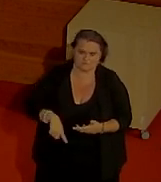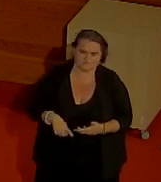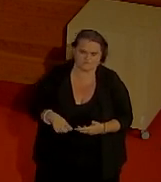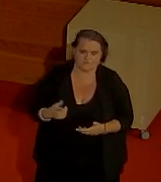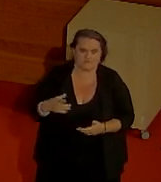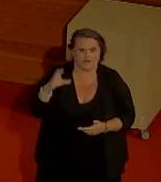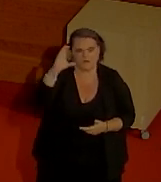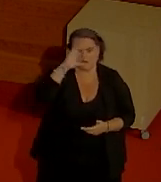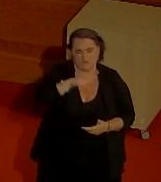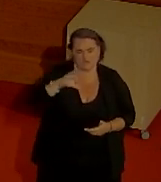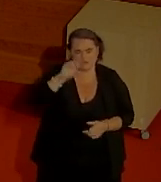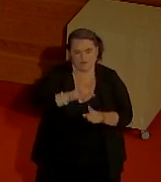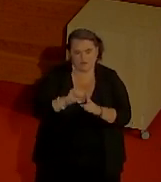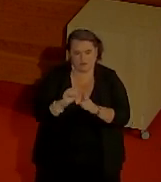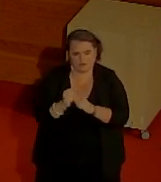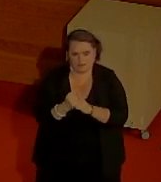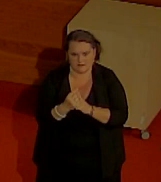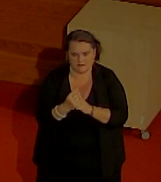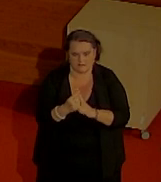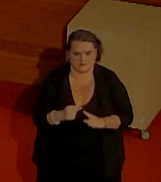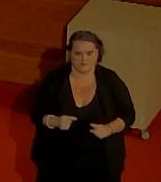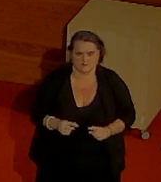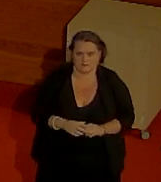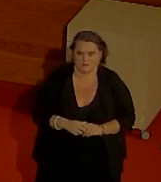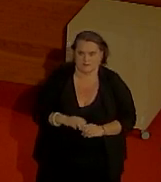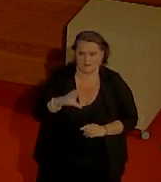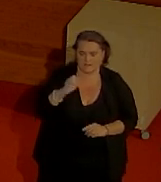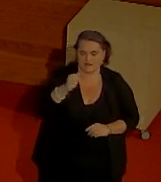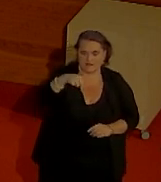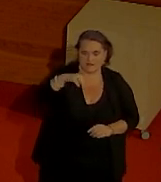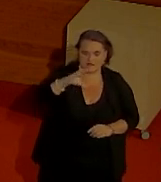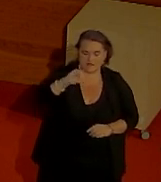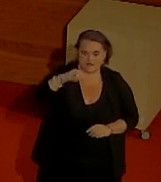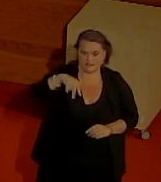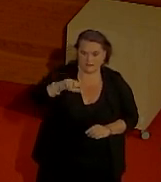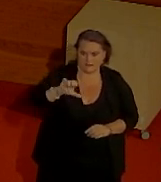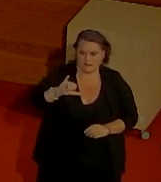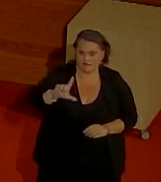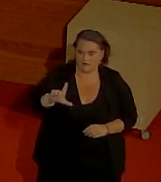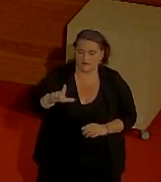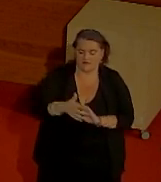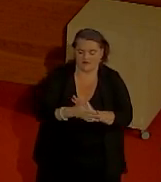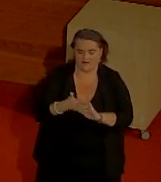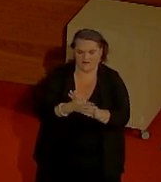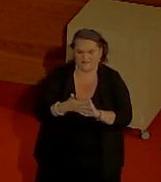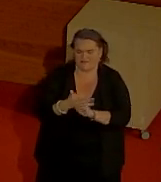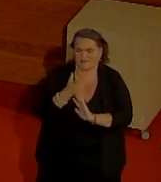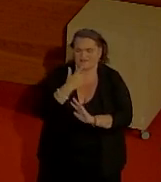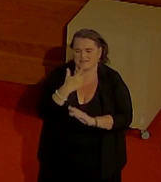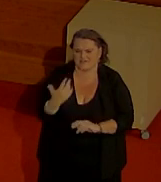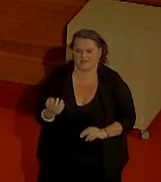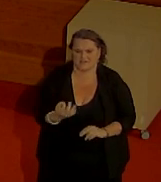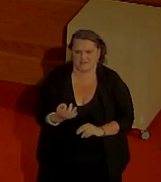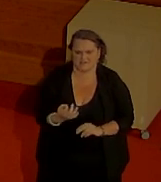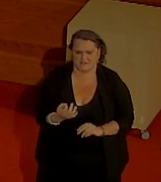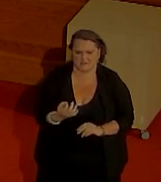científica de datos cion Neil cion Neil e hablaba eh en uno de